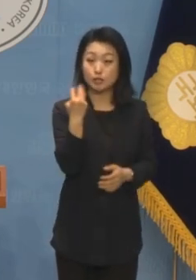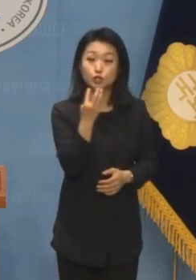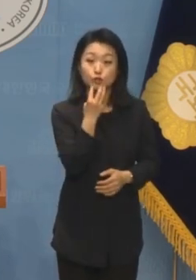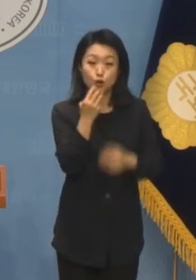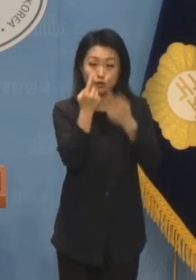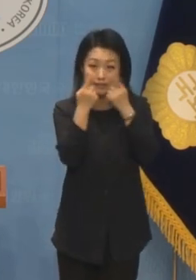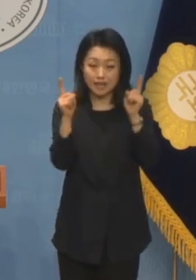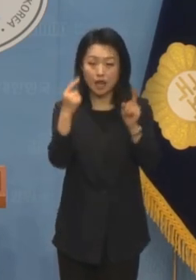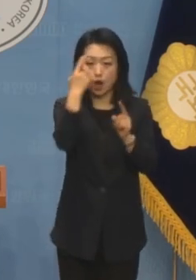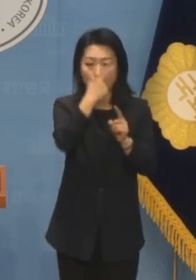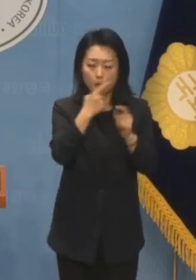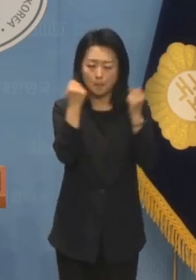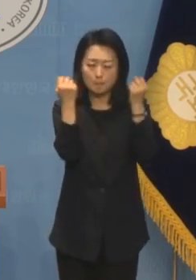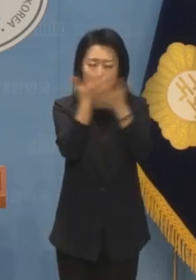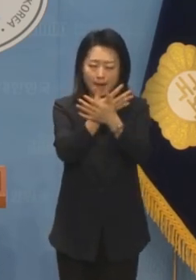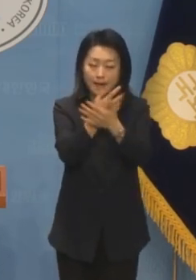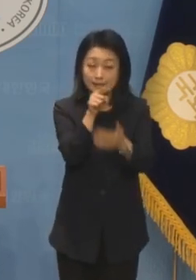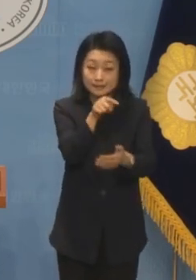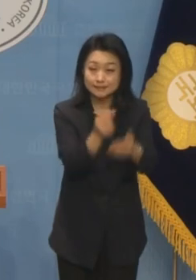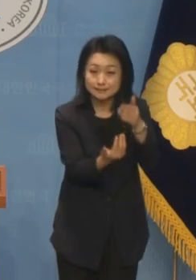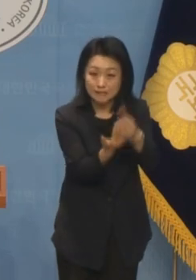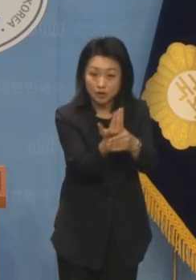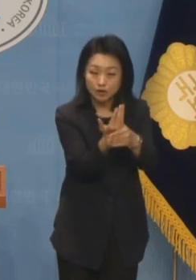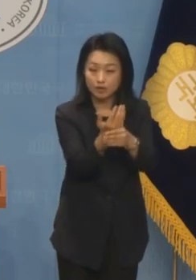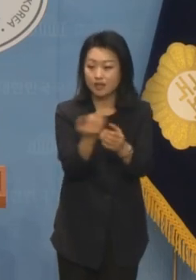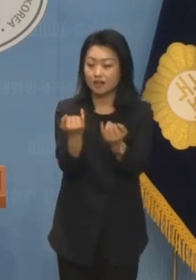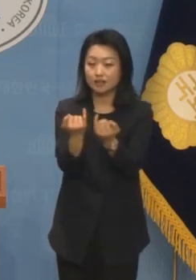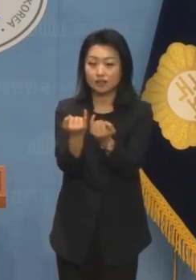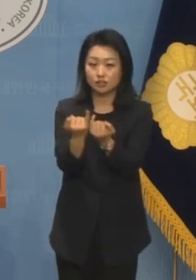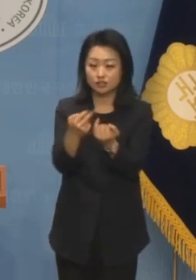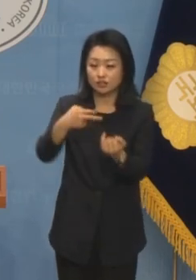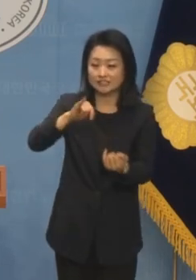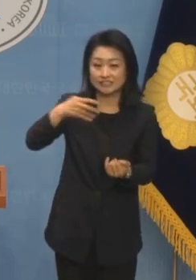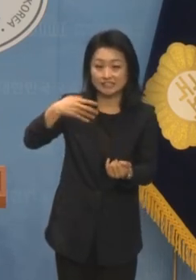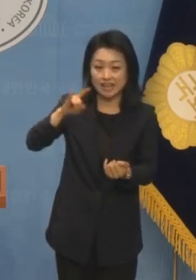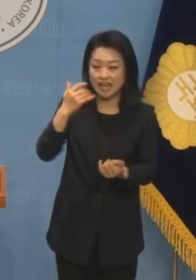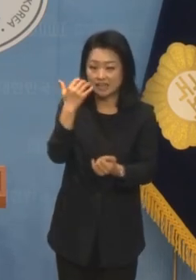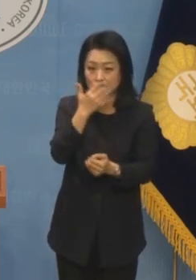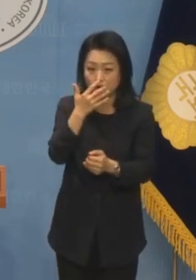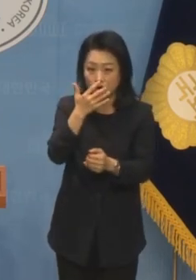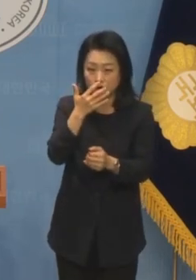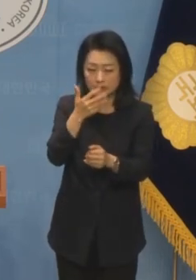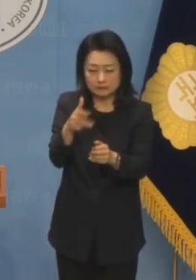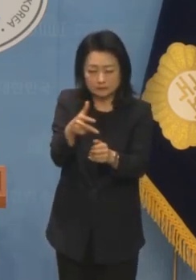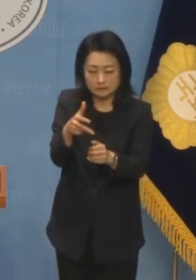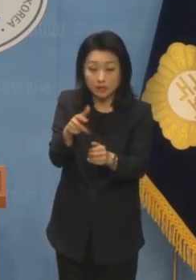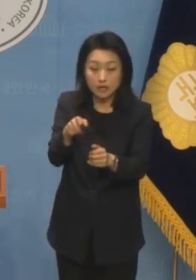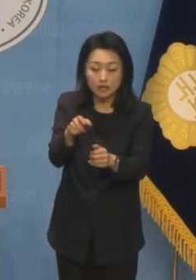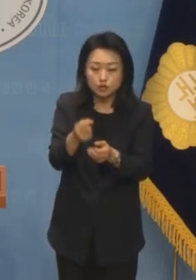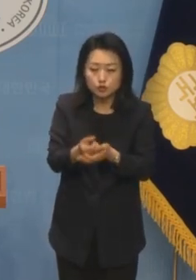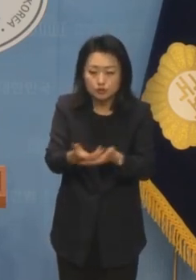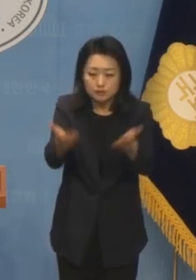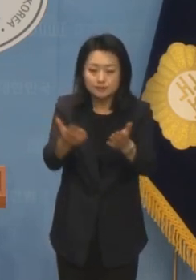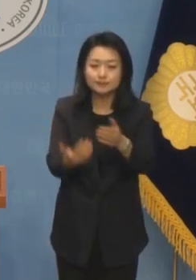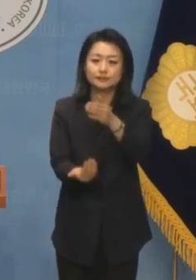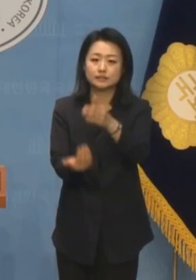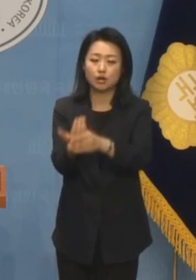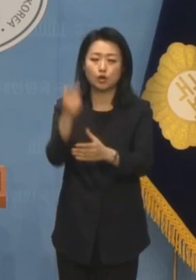딥페이크 사건과 여성 커뮤니티 여성시대에서의 성착취물 유포 사건은 우리 사회에 큰 충격을 주고